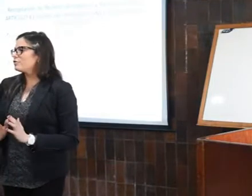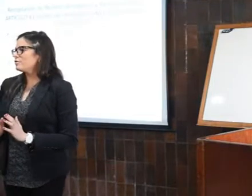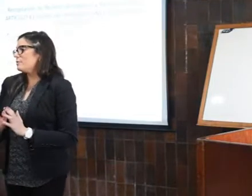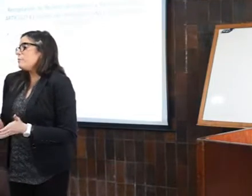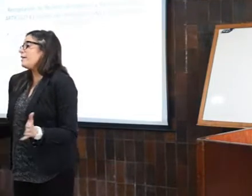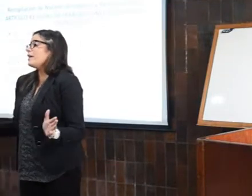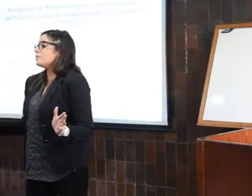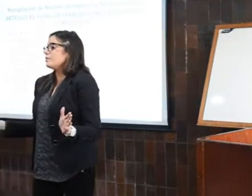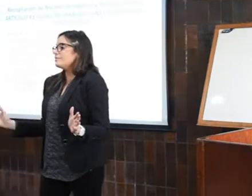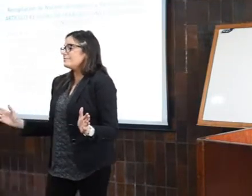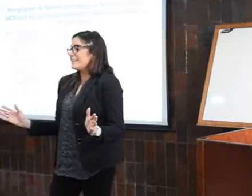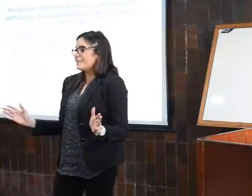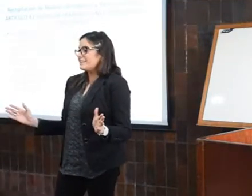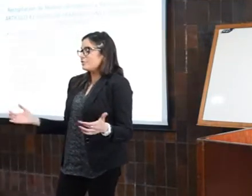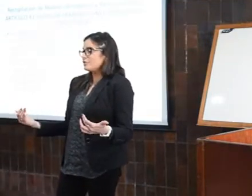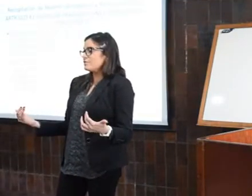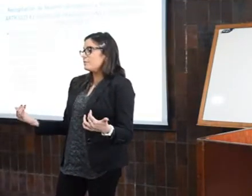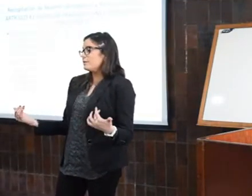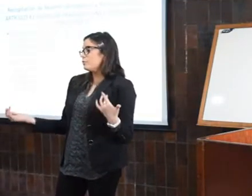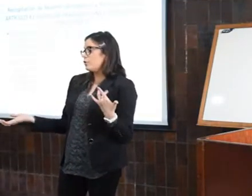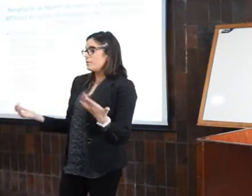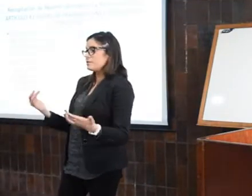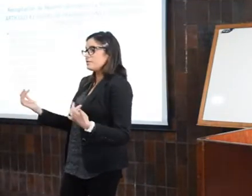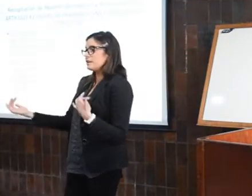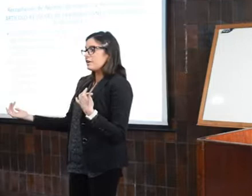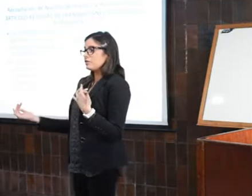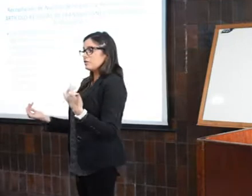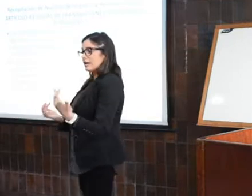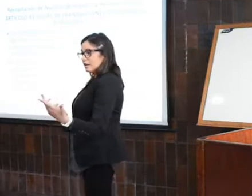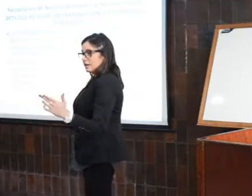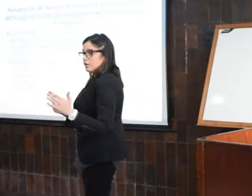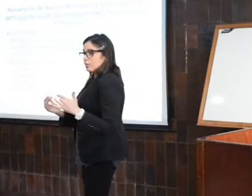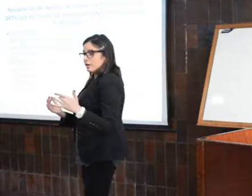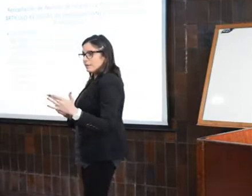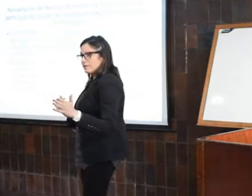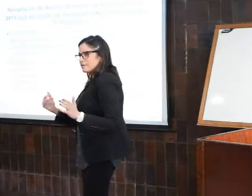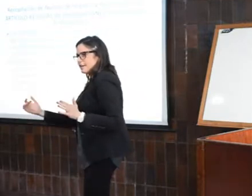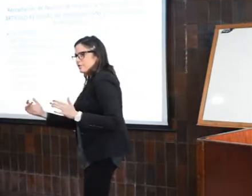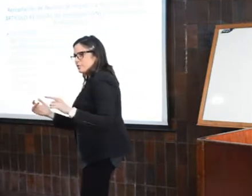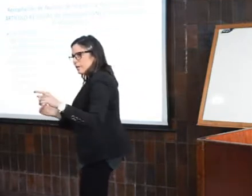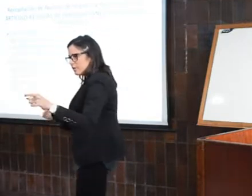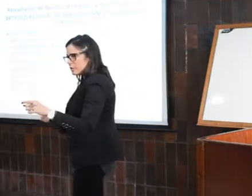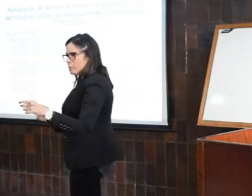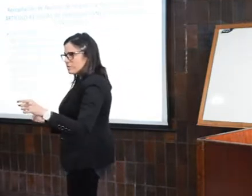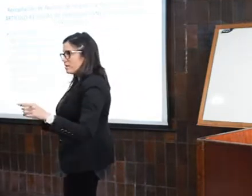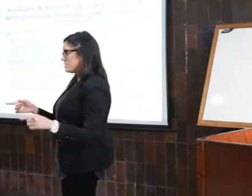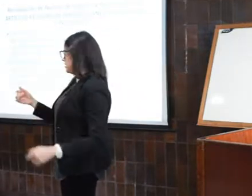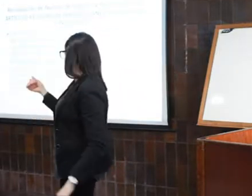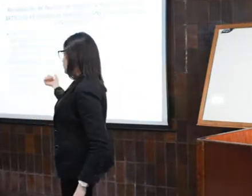ellos viven para eso están pensando